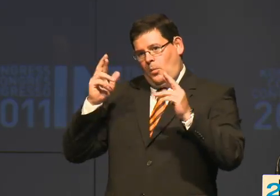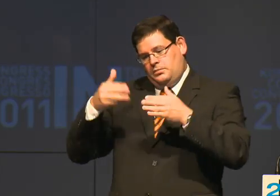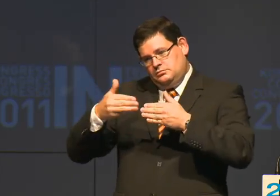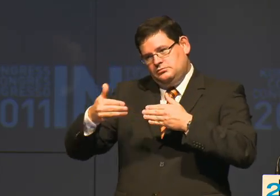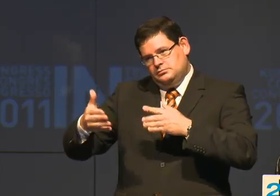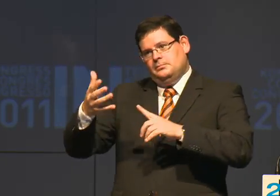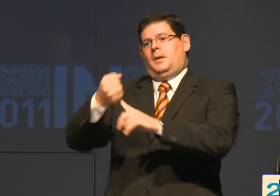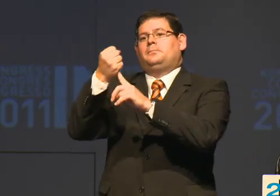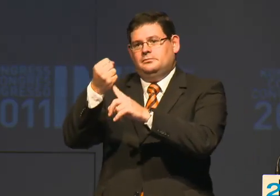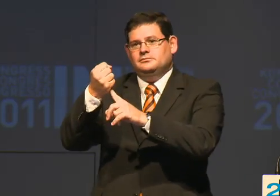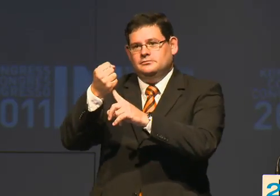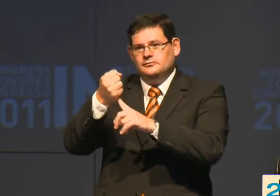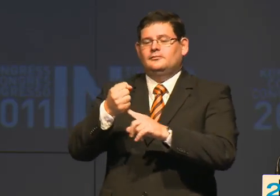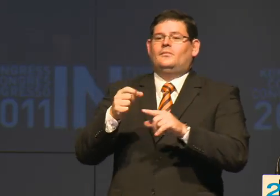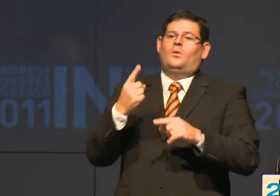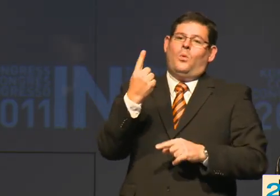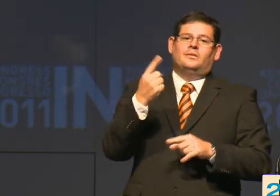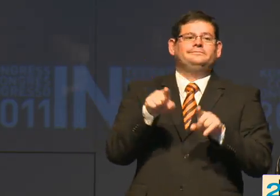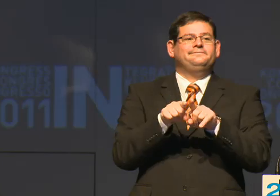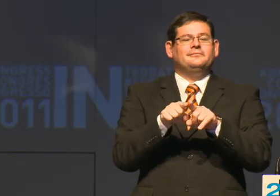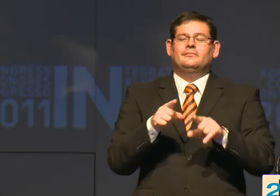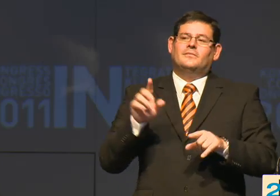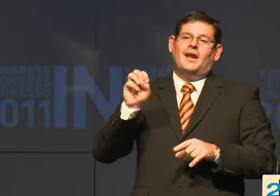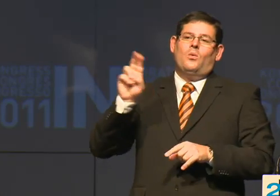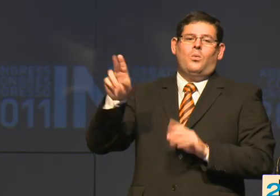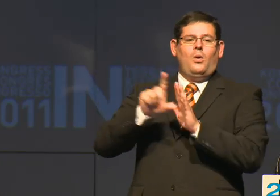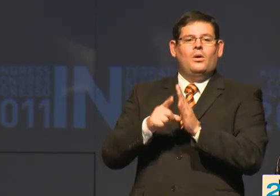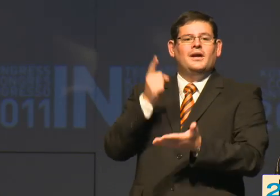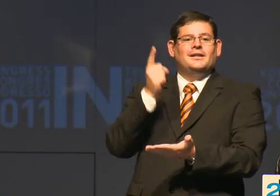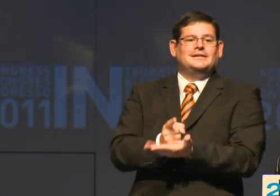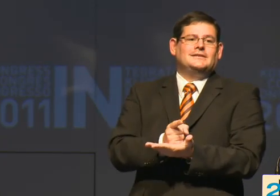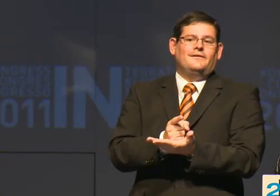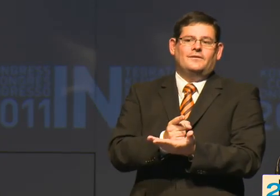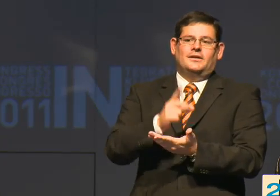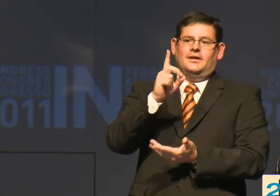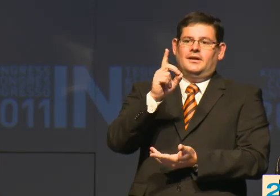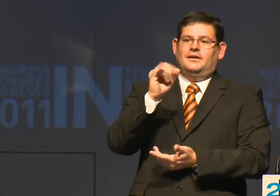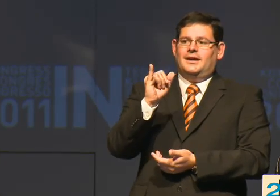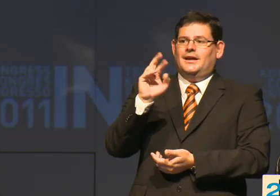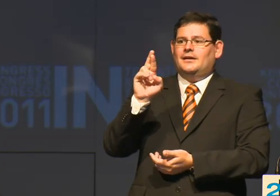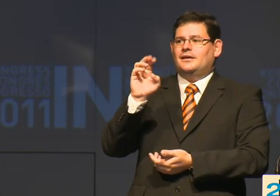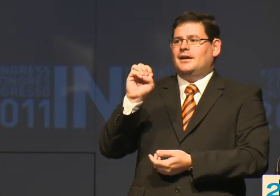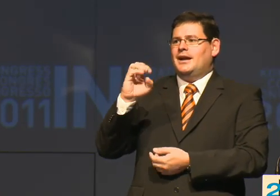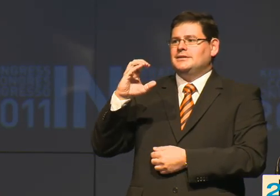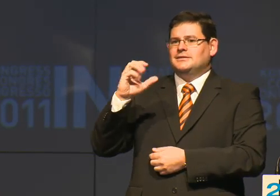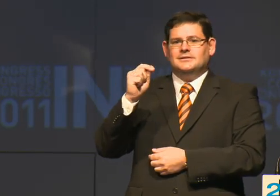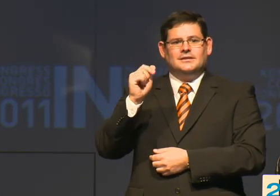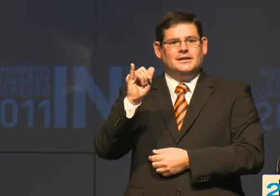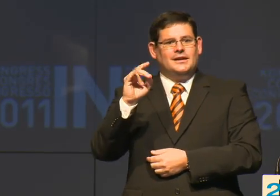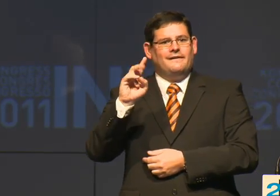peuvent également améliorer certains niveaux de vie. Et c'est évident que ces revendications, ces droits doivent pouvoir